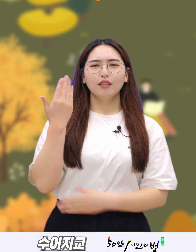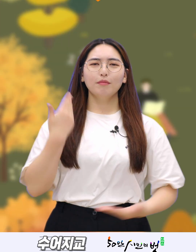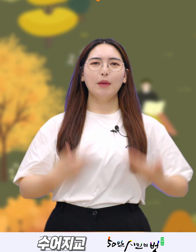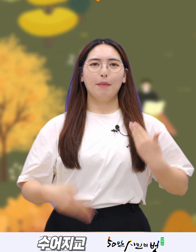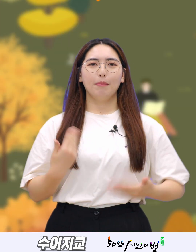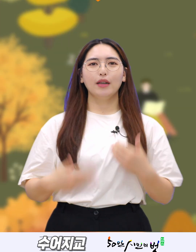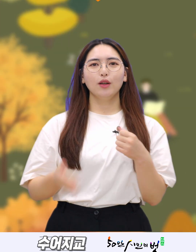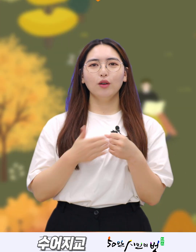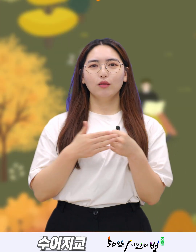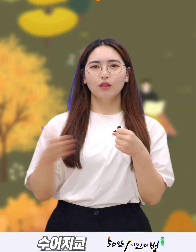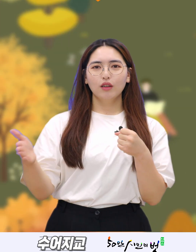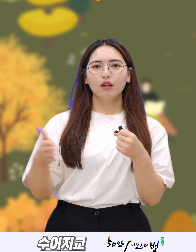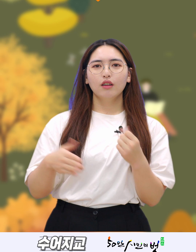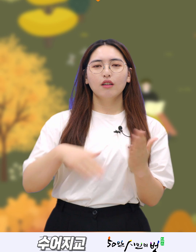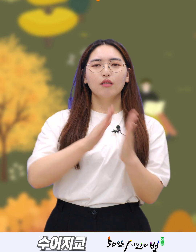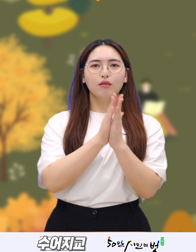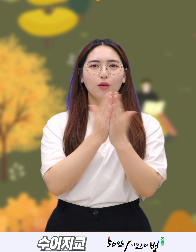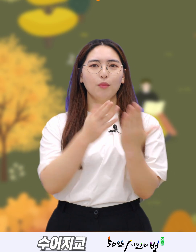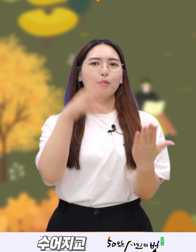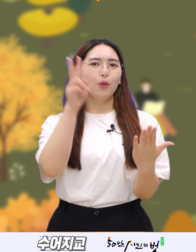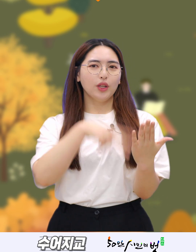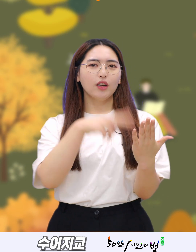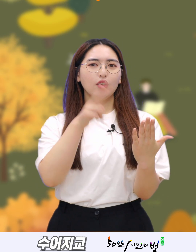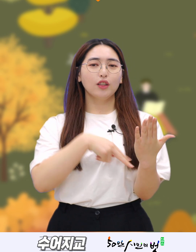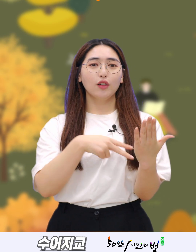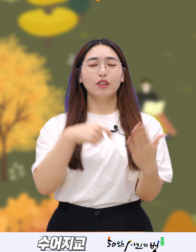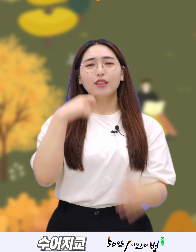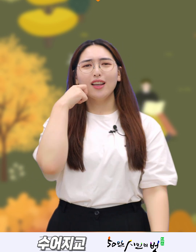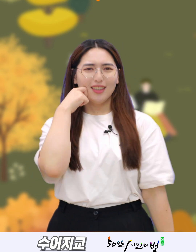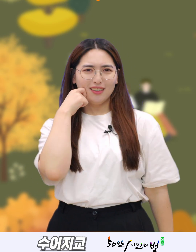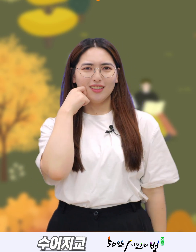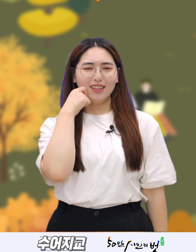최근 바빠서 못 읽었던 책이 있는데